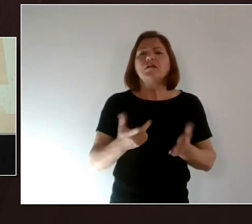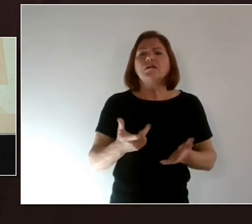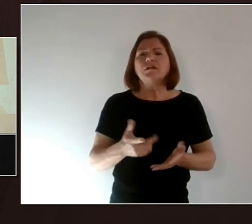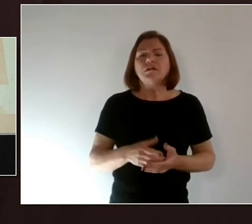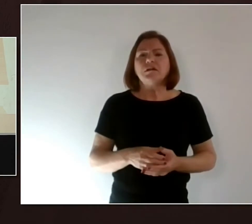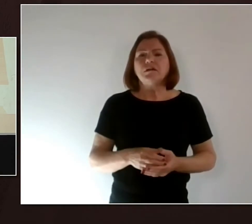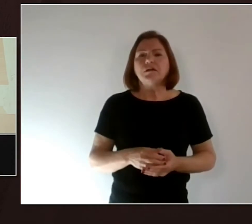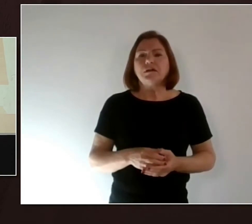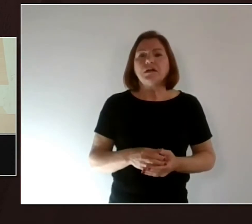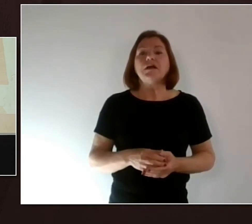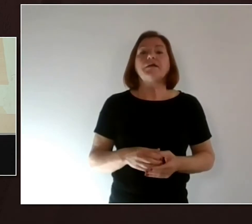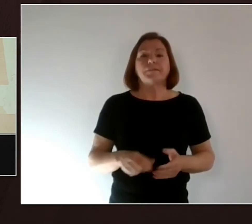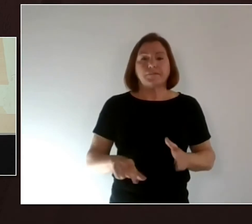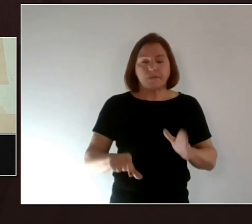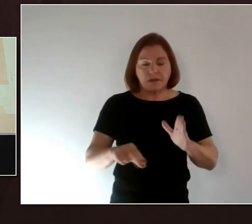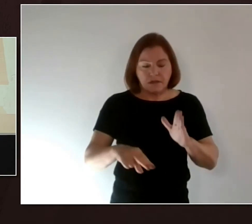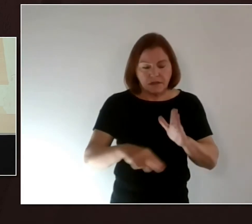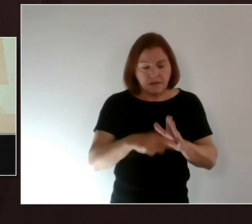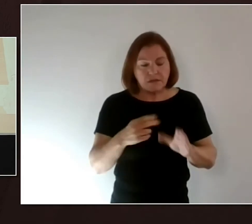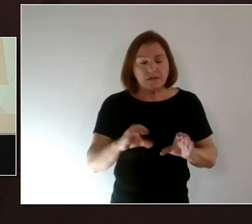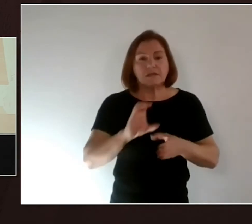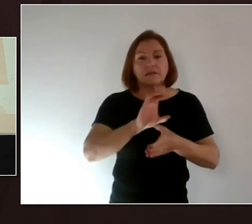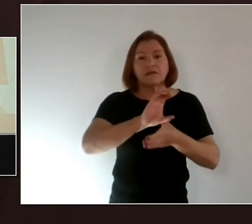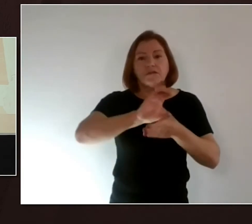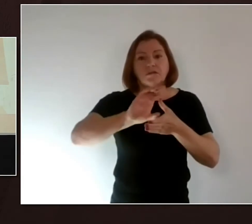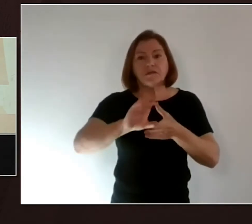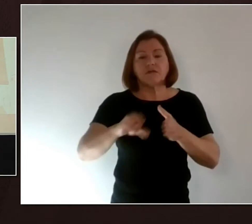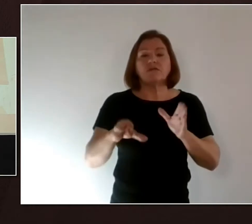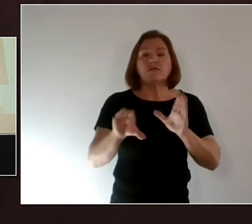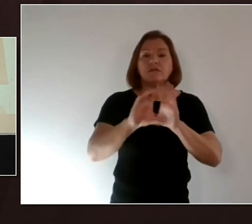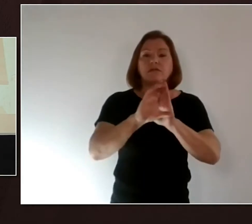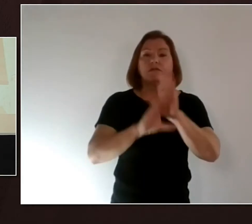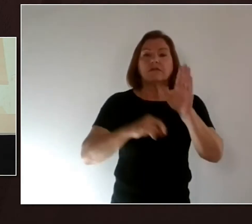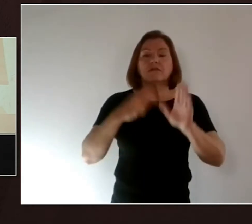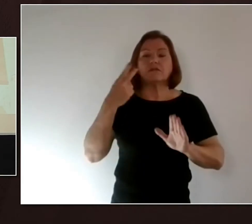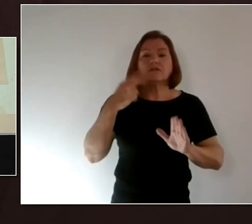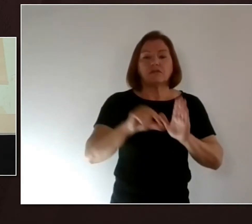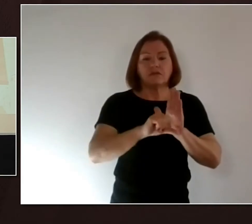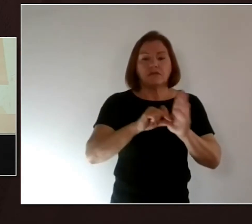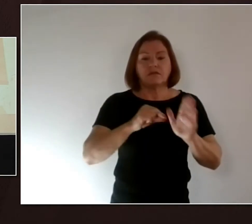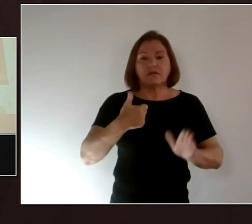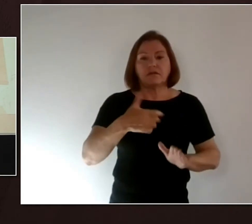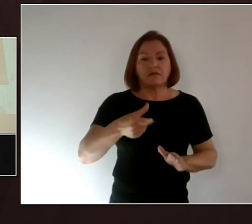Segunda Coríntios 2, eu vou ler versículo 17.